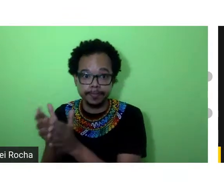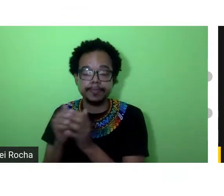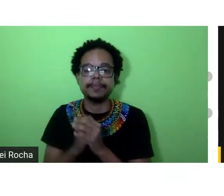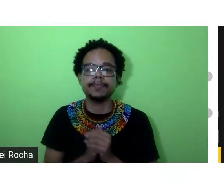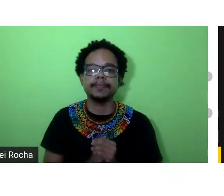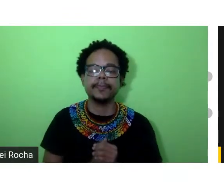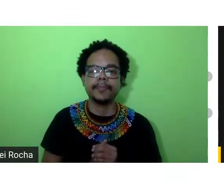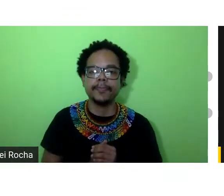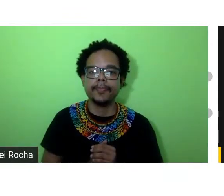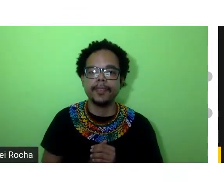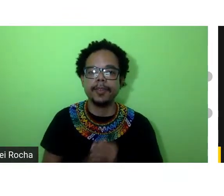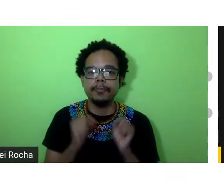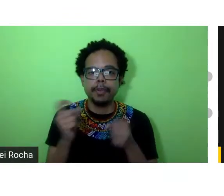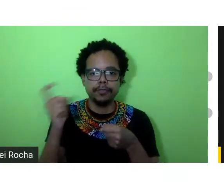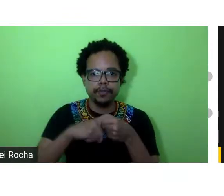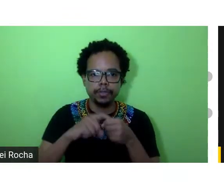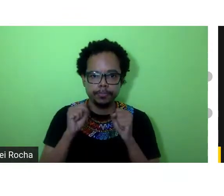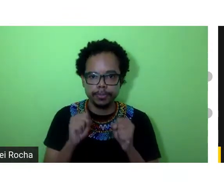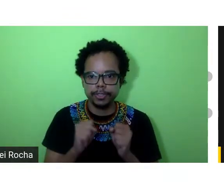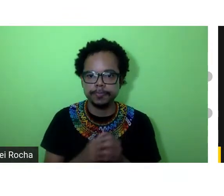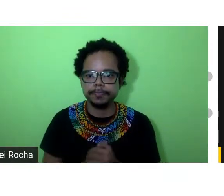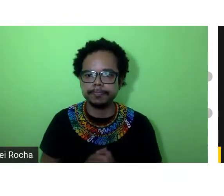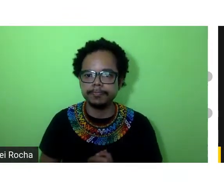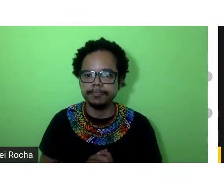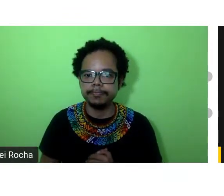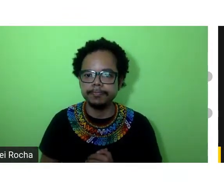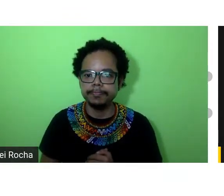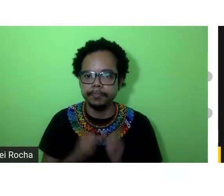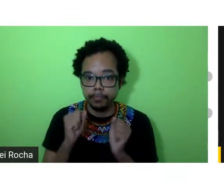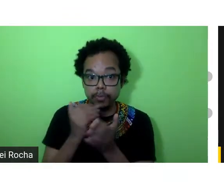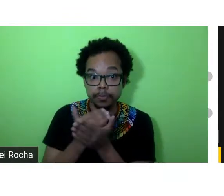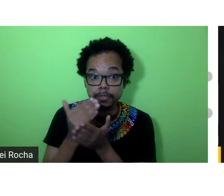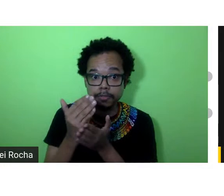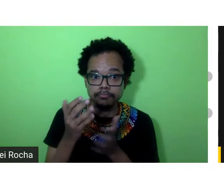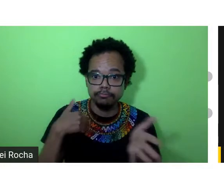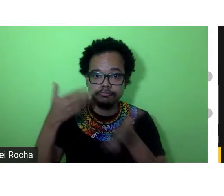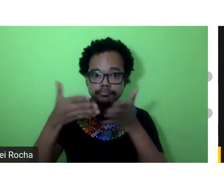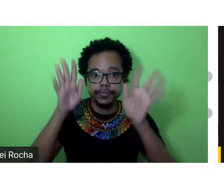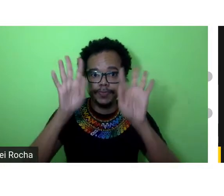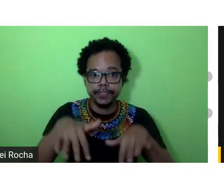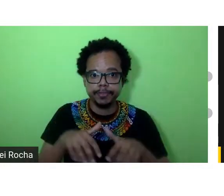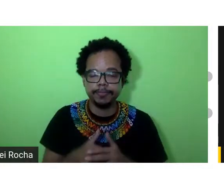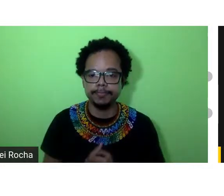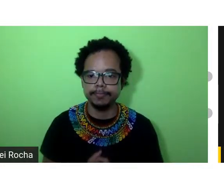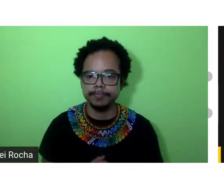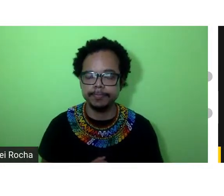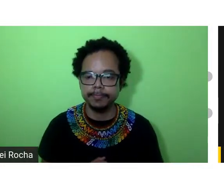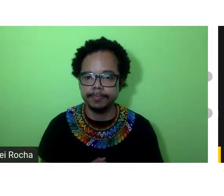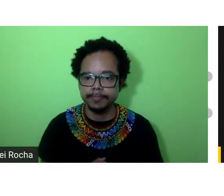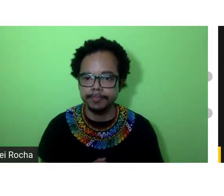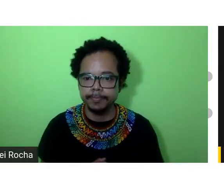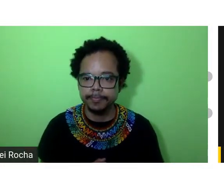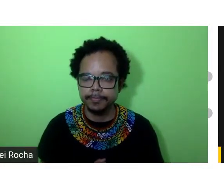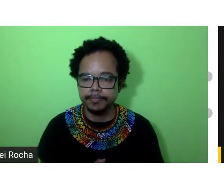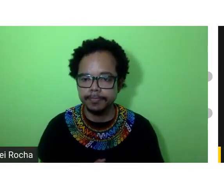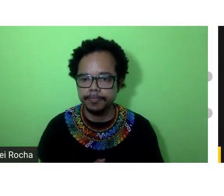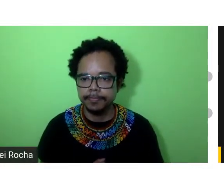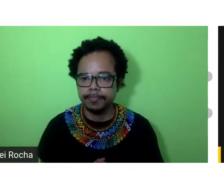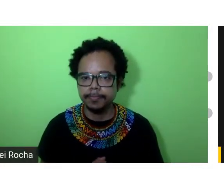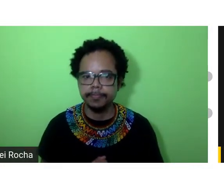no chat para vocês terem acesso root na mente vamos voltar posso